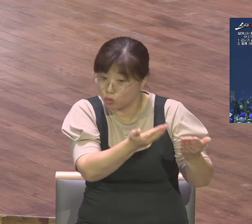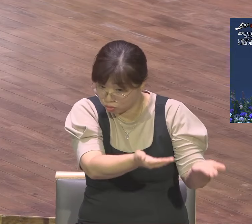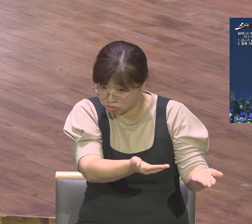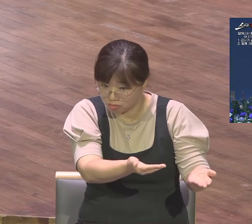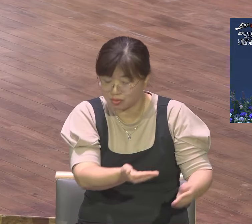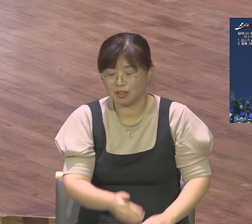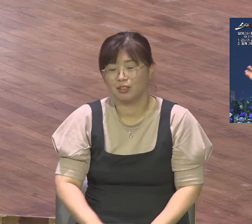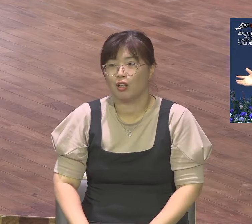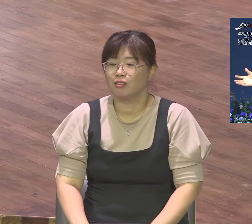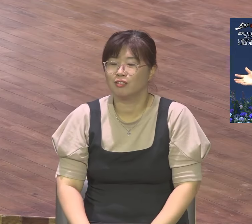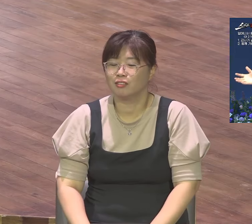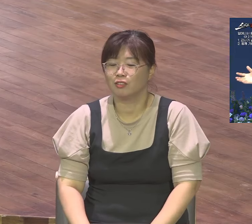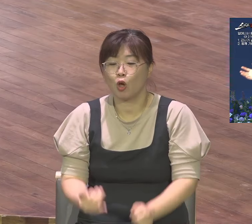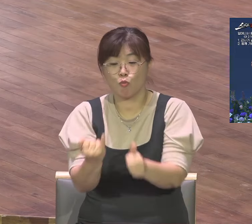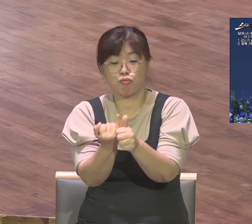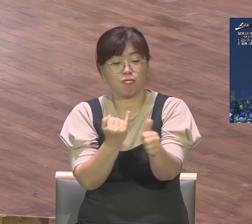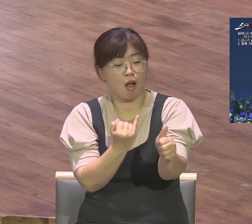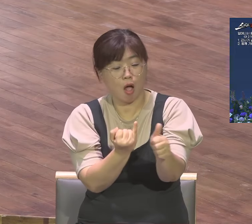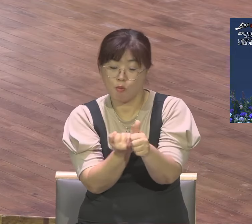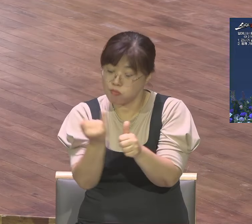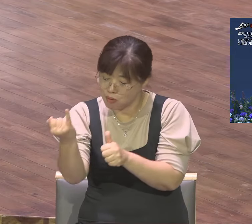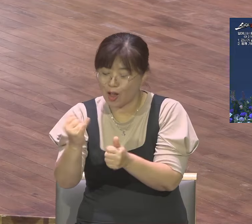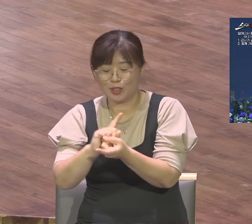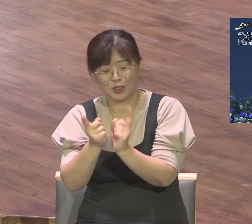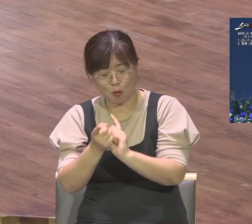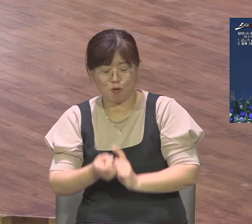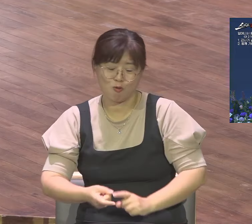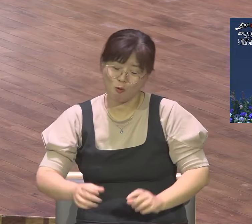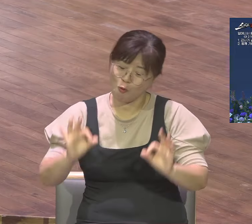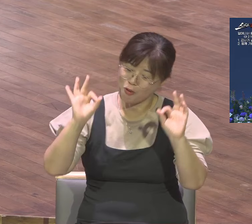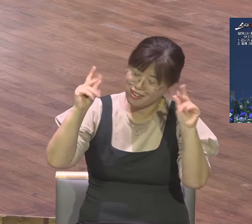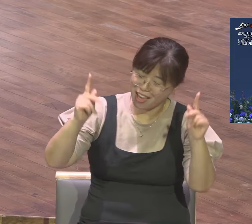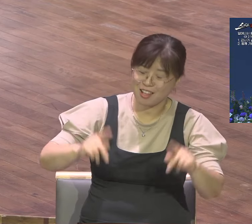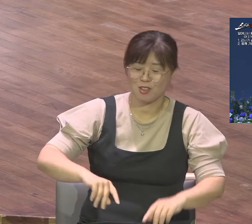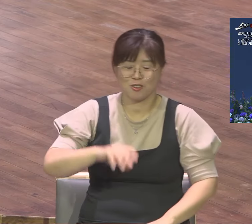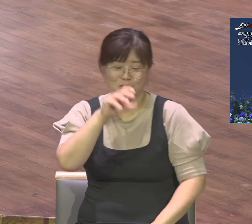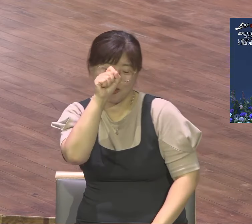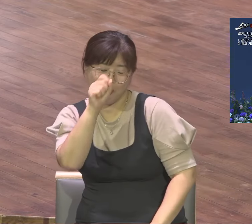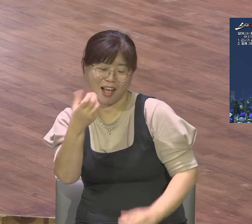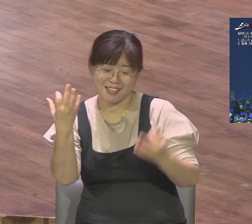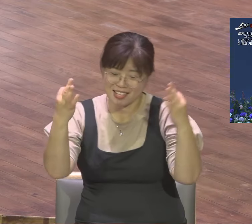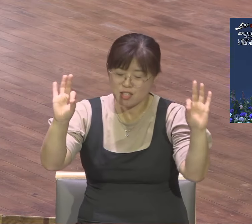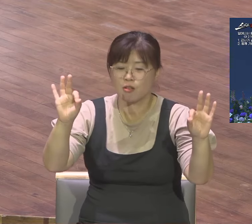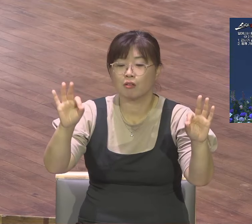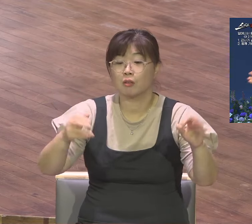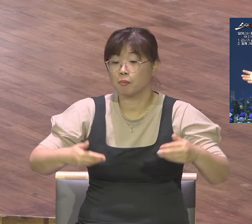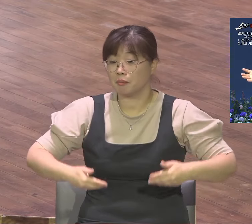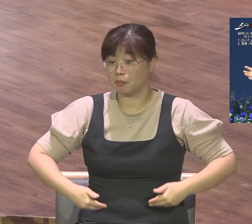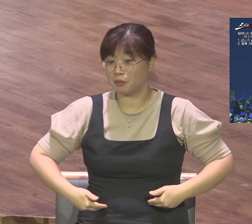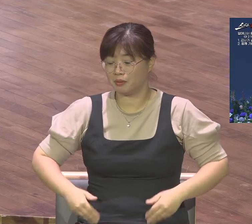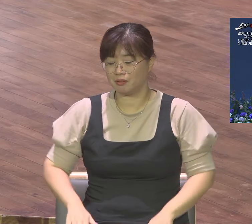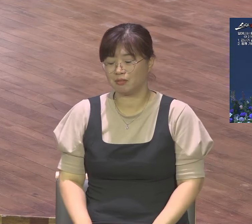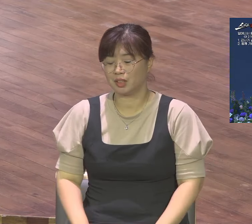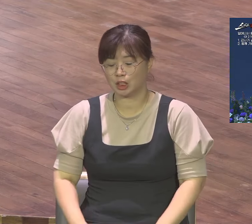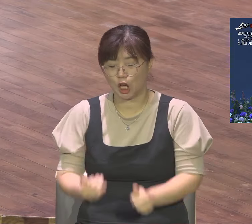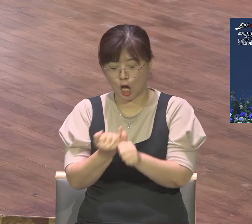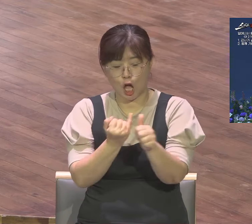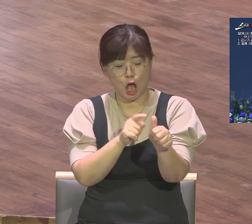그런 가정은 뭐 안식 행복이죠. 그렇게 되면 가정은 천국이지요. 남편들이 집에 빨리 가고